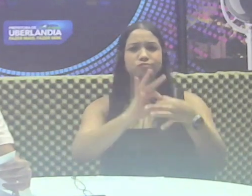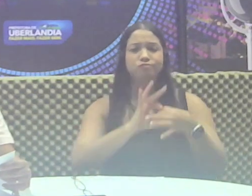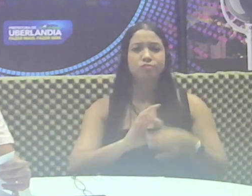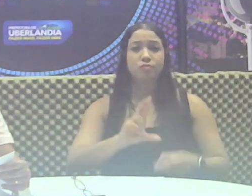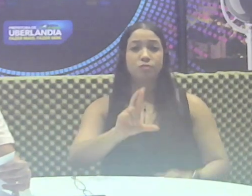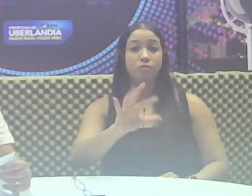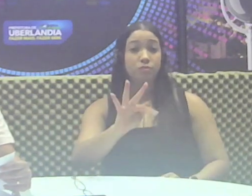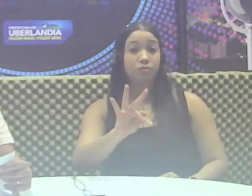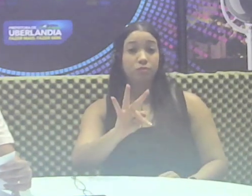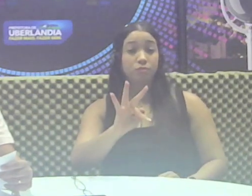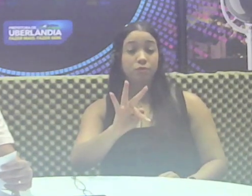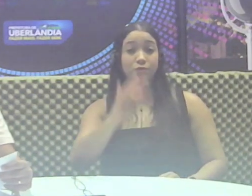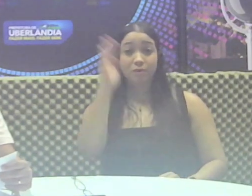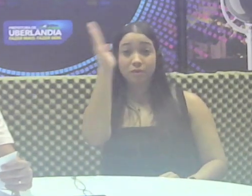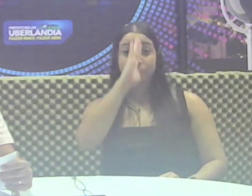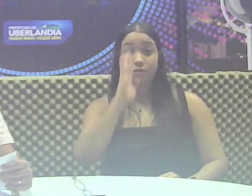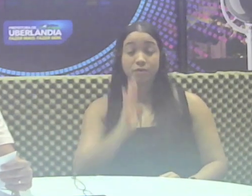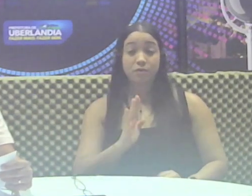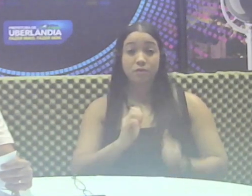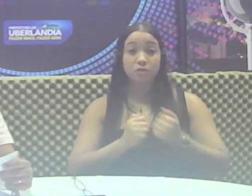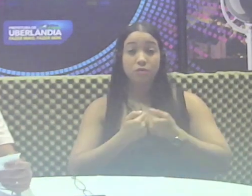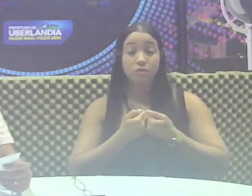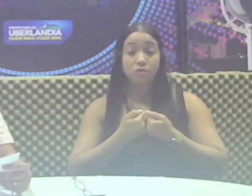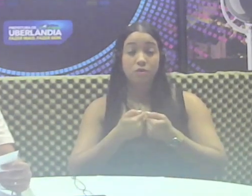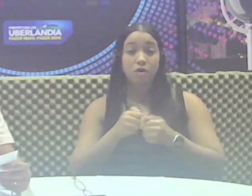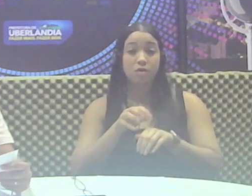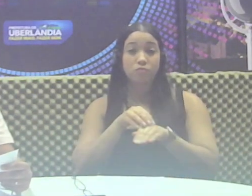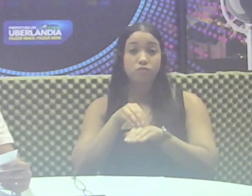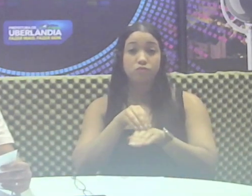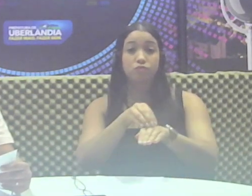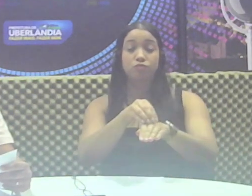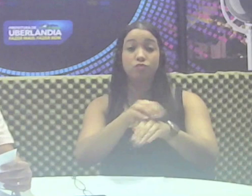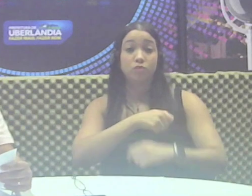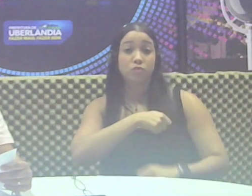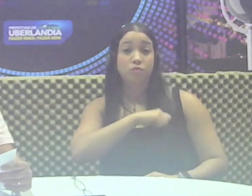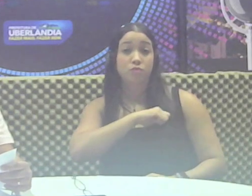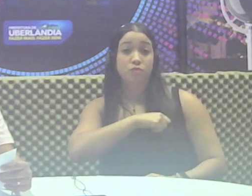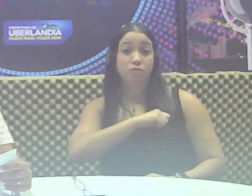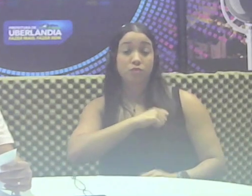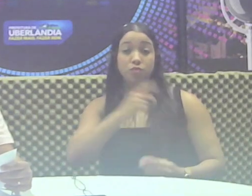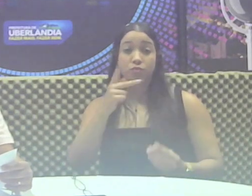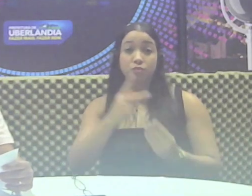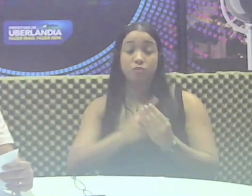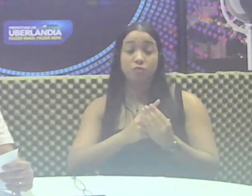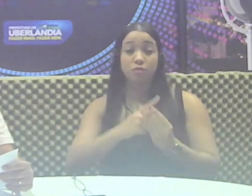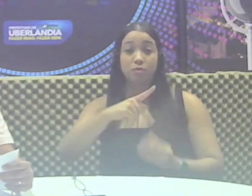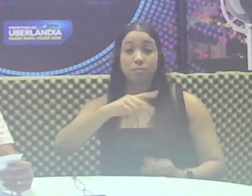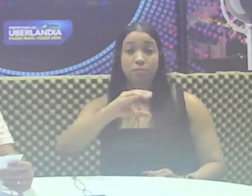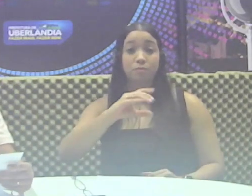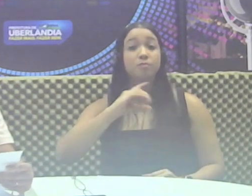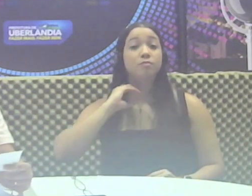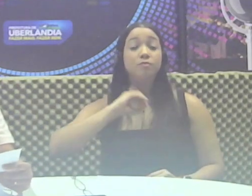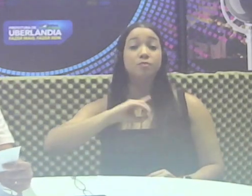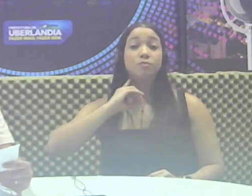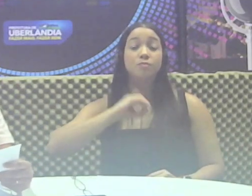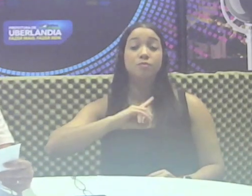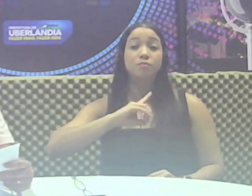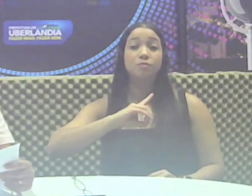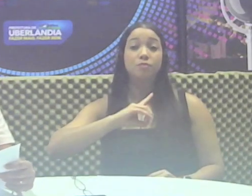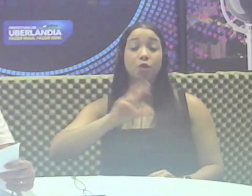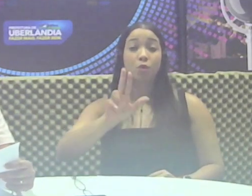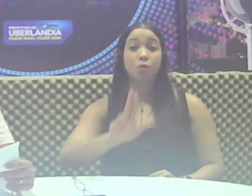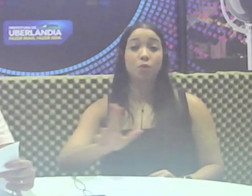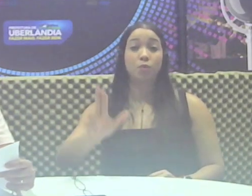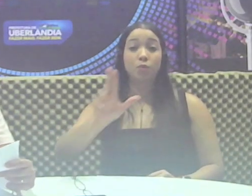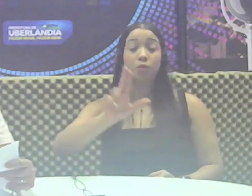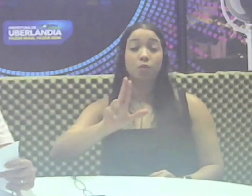Federal, Agência Nacional de Transporte Terrestre e Delegacia do Consumidor da Polícia Civil de Minas Gerais. O PROCON